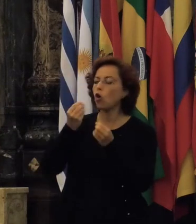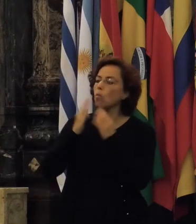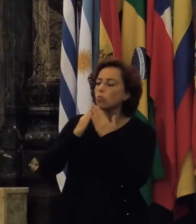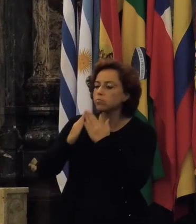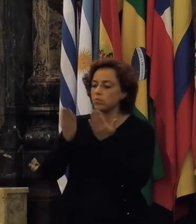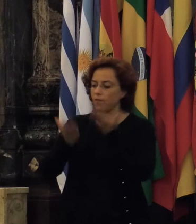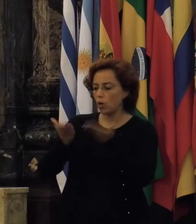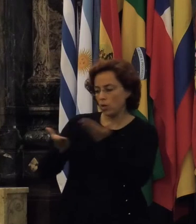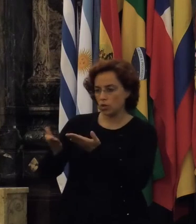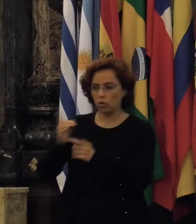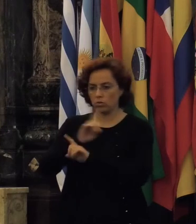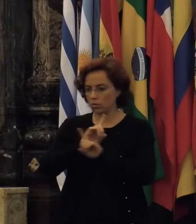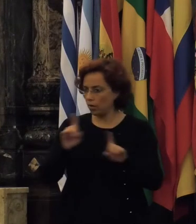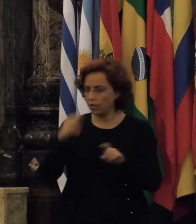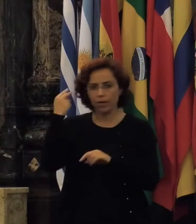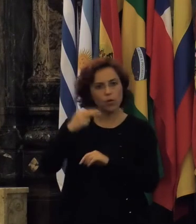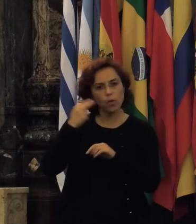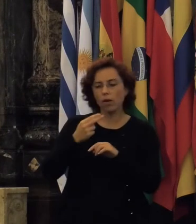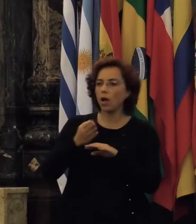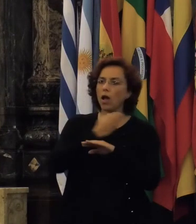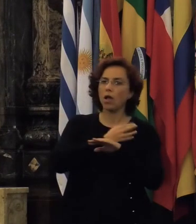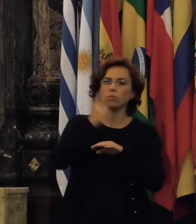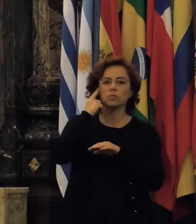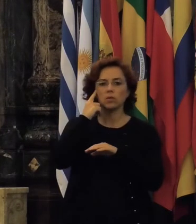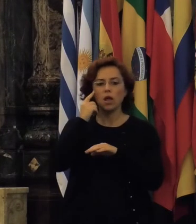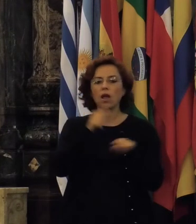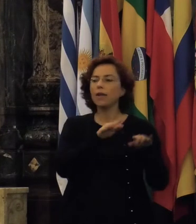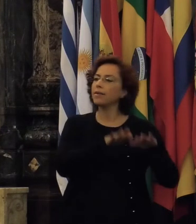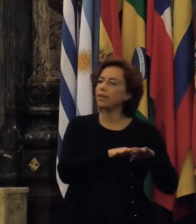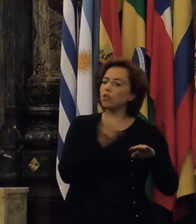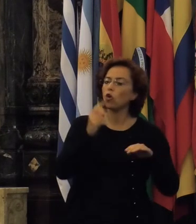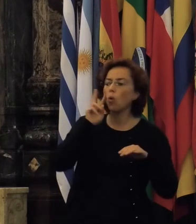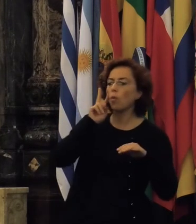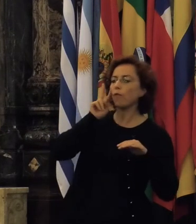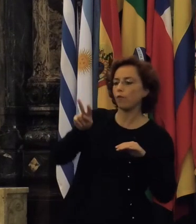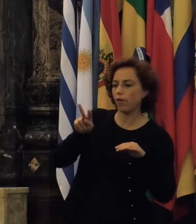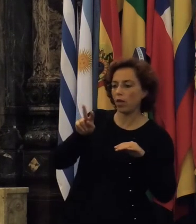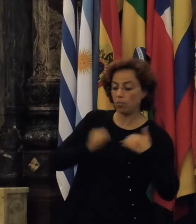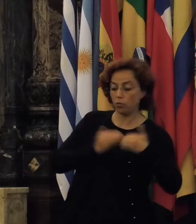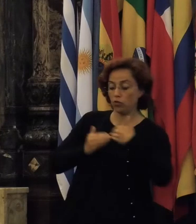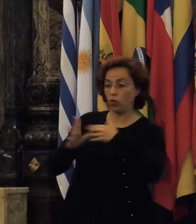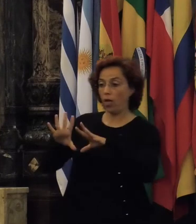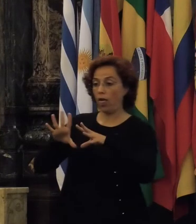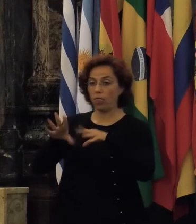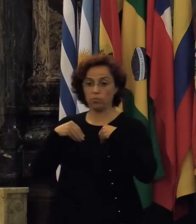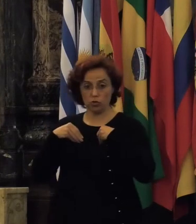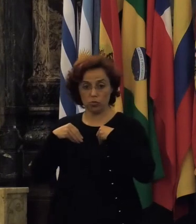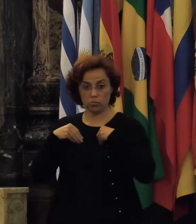nunca se había planteado el punto de vista del niño en un proceso de adopción.